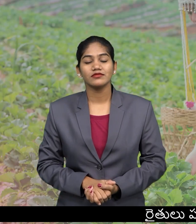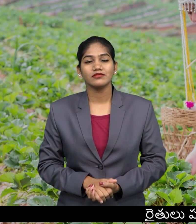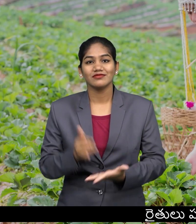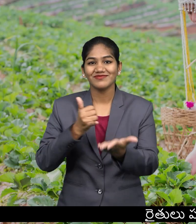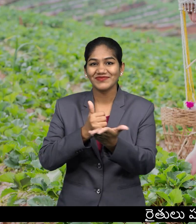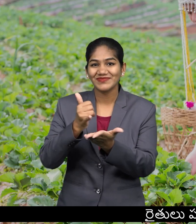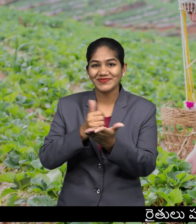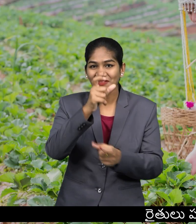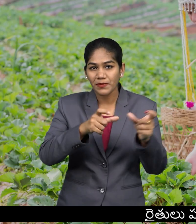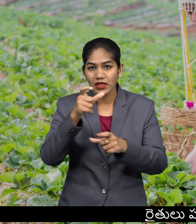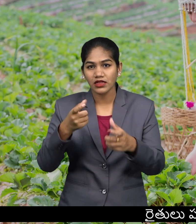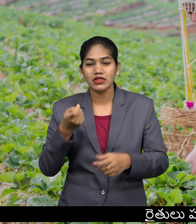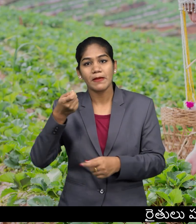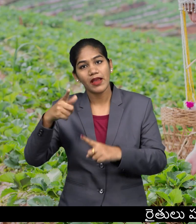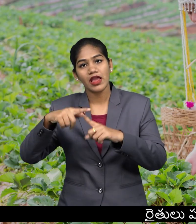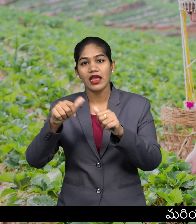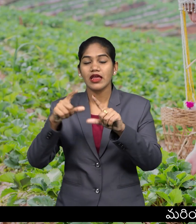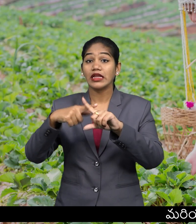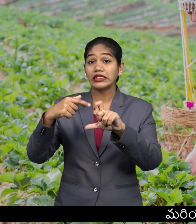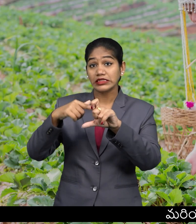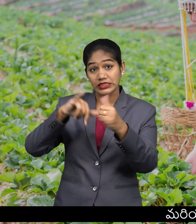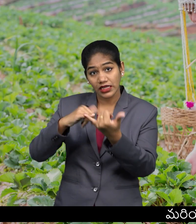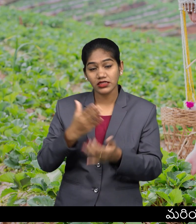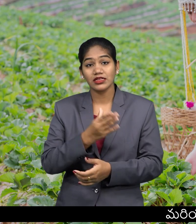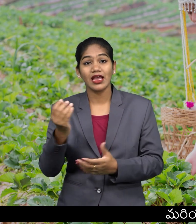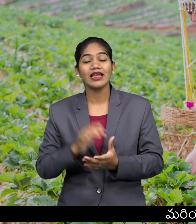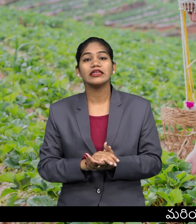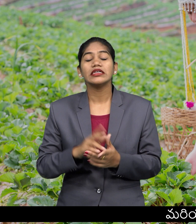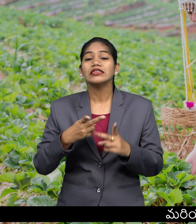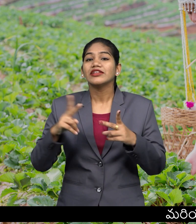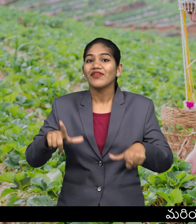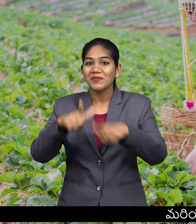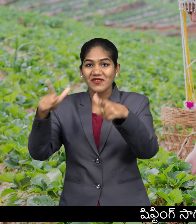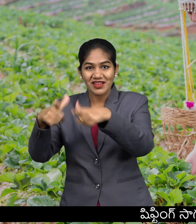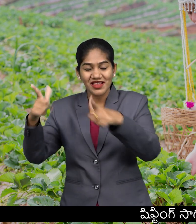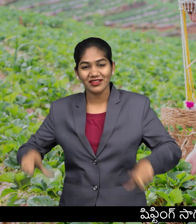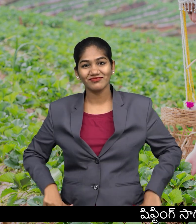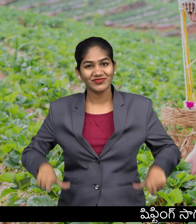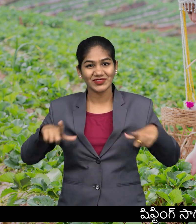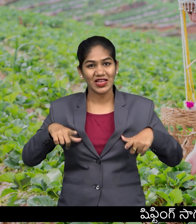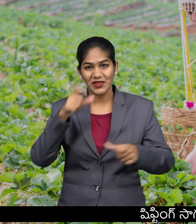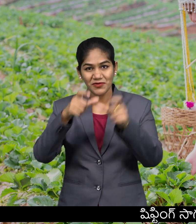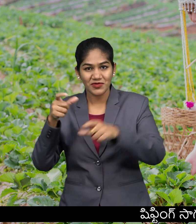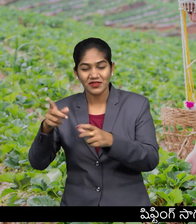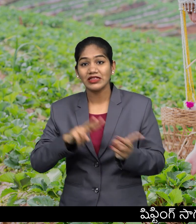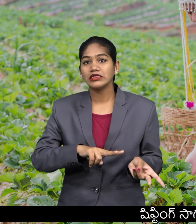రైతులు పన్నులు చెల్లించారు మరియు ఆదివాసీలు షిఫ్టింగ్ సాగును అభ్యసించారు.